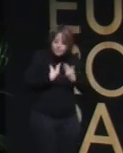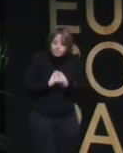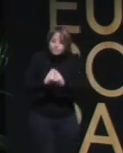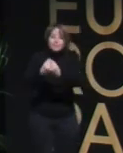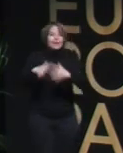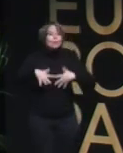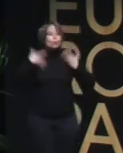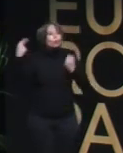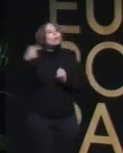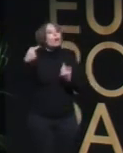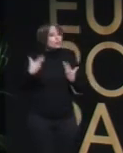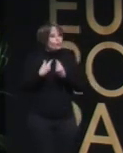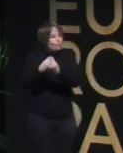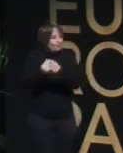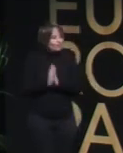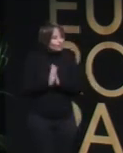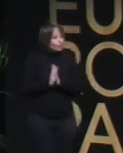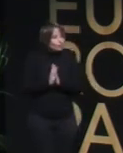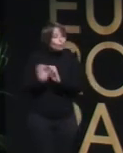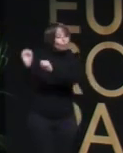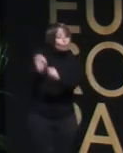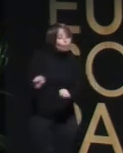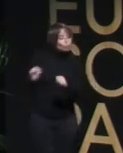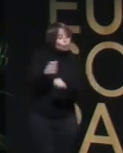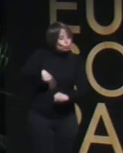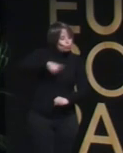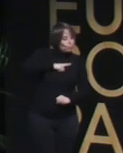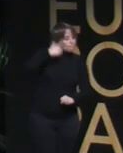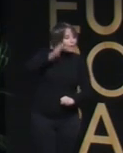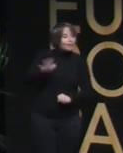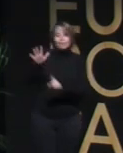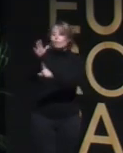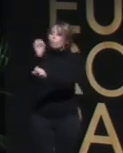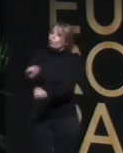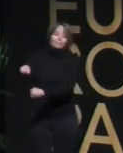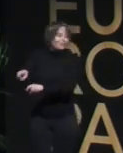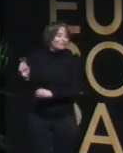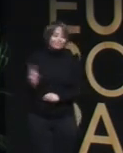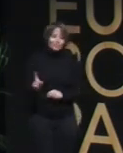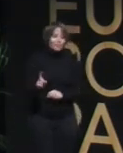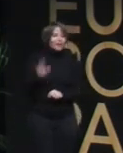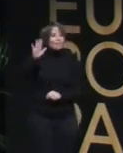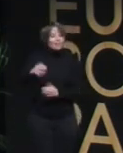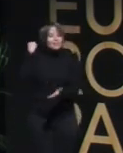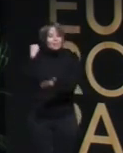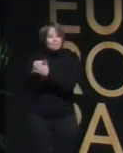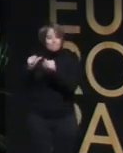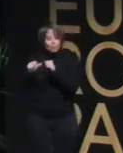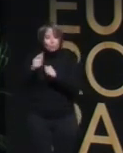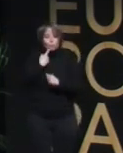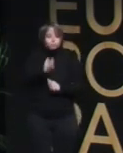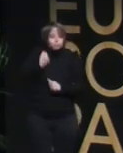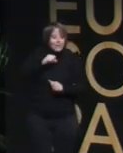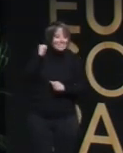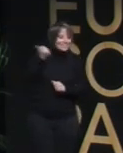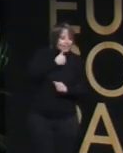emoción negativa. Entonces, en esa protección que hacemos hacia nosotros, creemos que les estamos protegiendo a ellos y a ellas. Pero en el fondo les estamos marcando un secreto, un tabú,